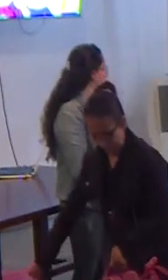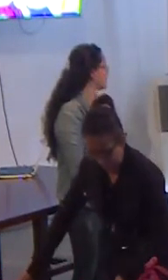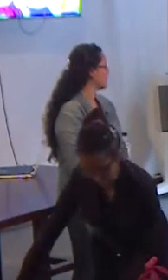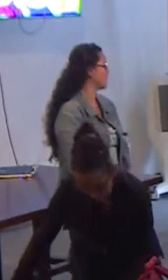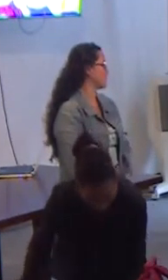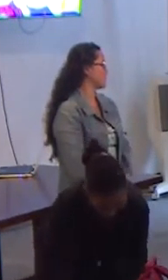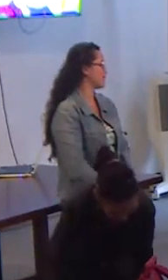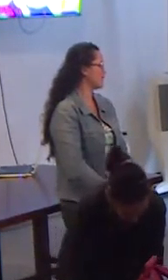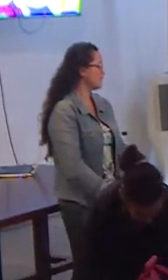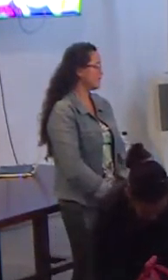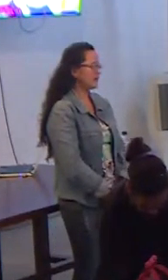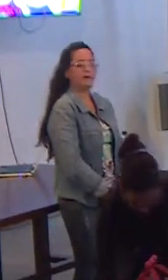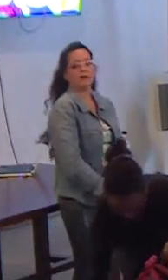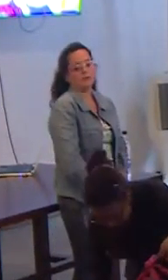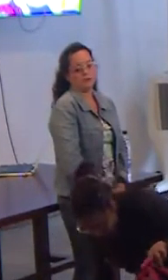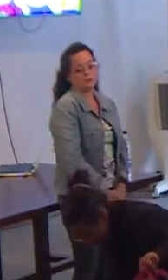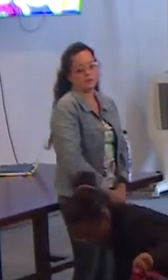no lo quería hacer.